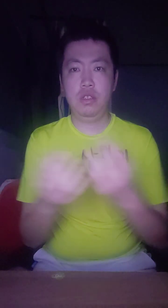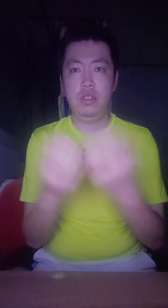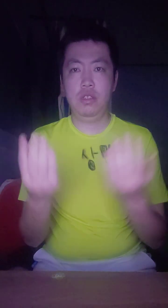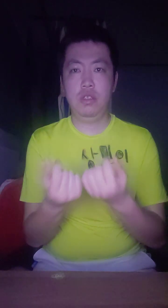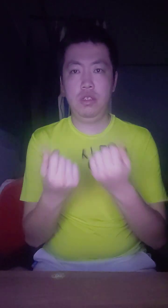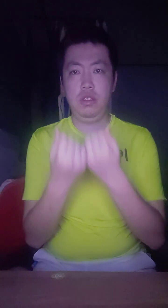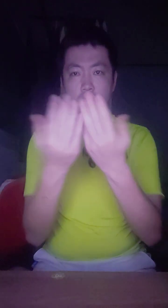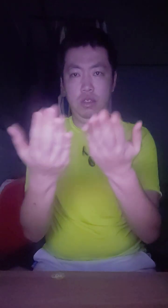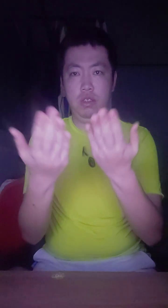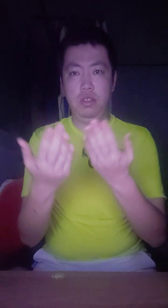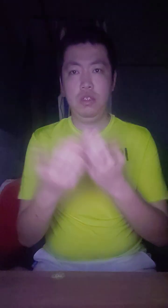보도합니다.